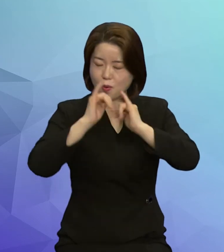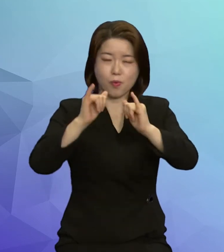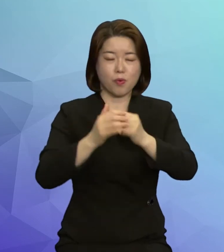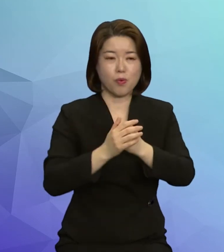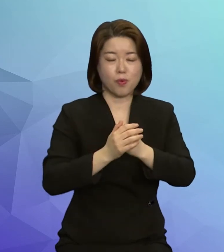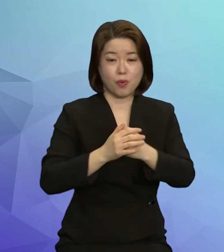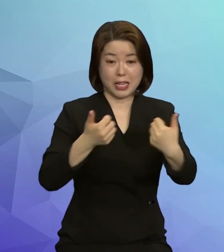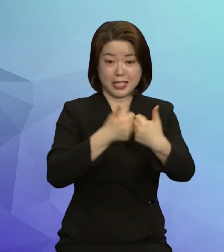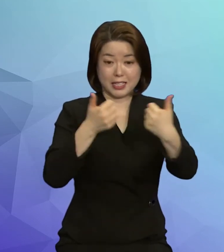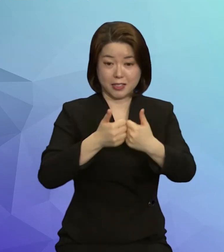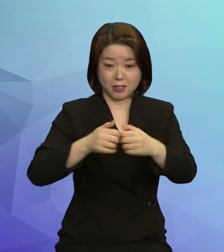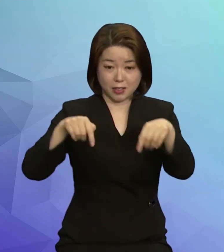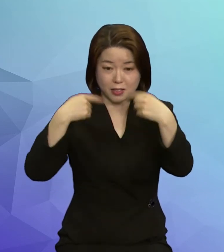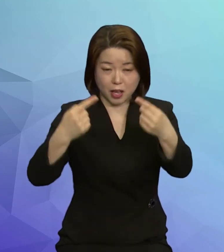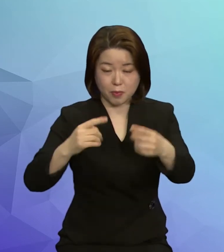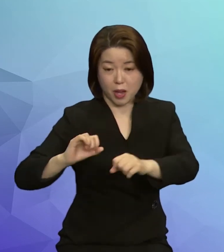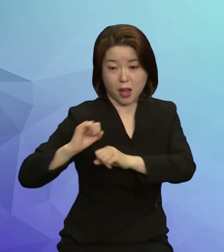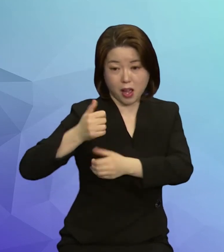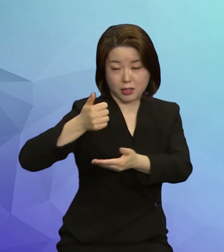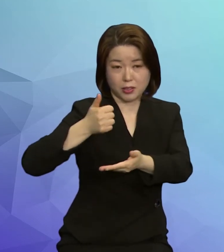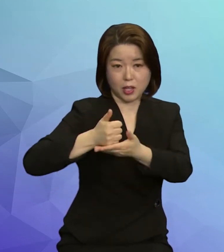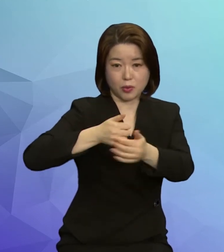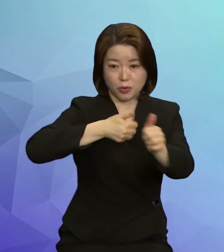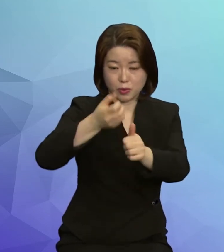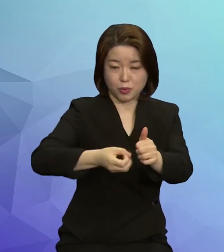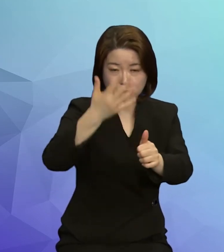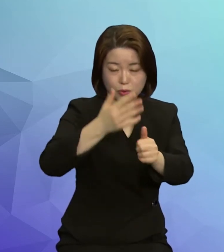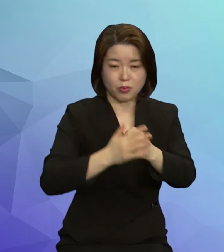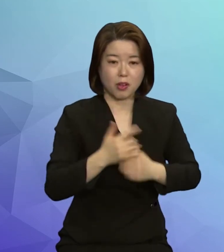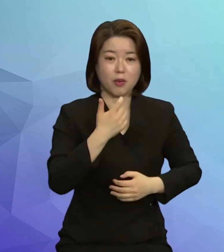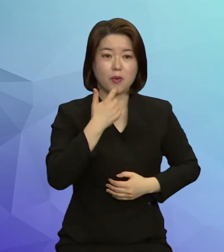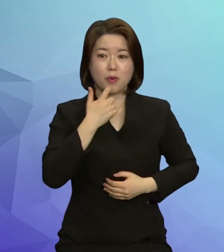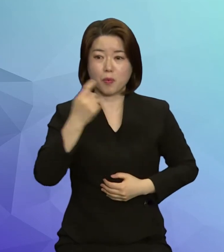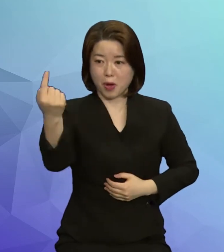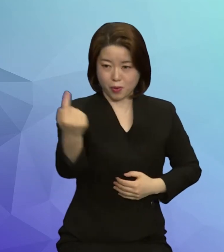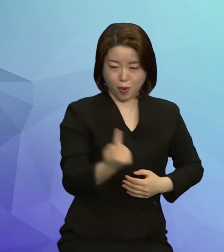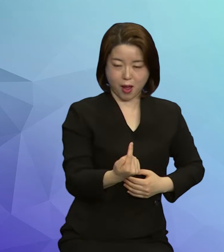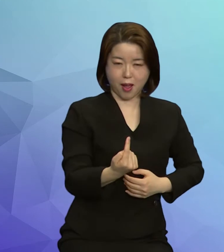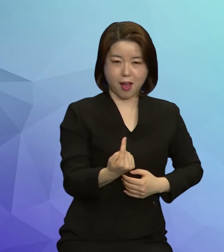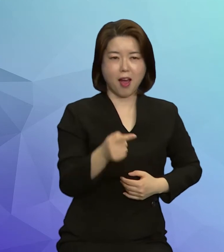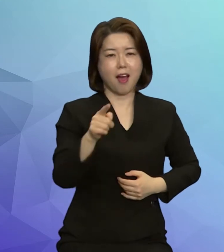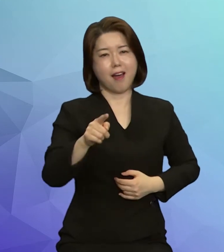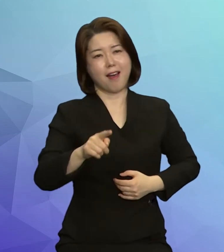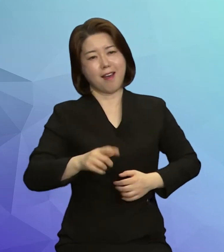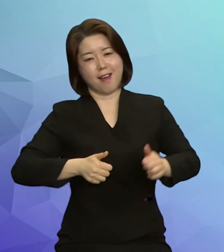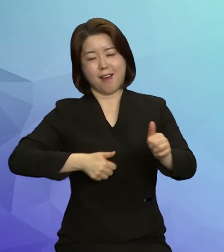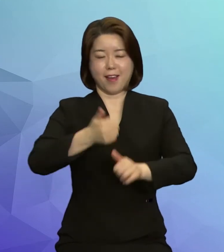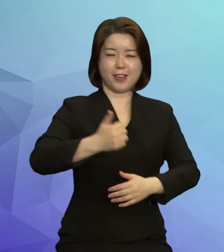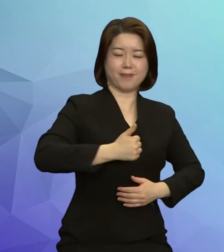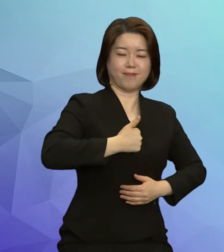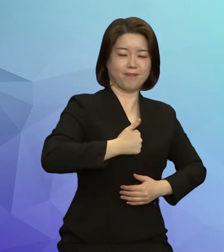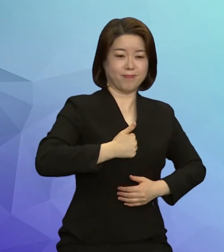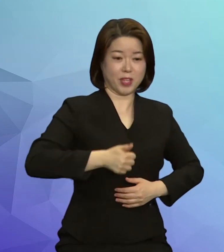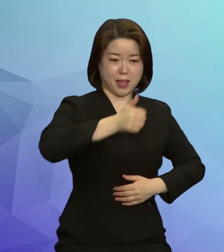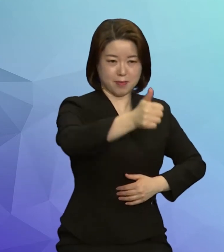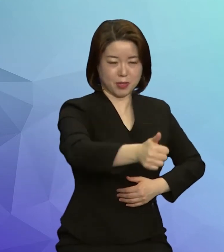장군이 승리했습니다. 그러면 이제 로마로 들어와요. 그때 개선 장군이 앞에 서고,